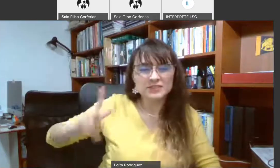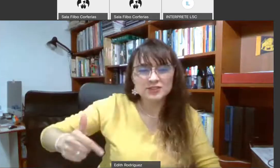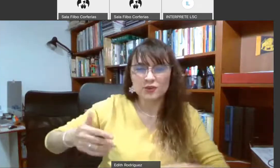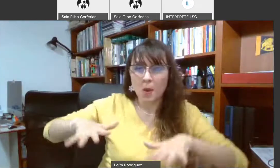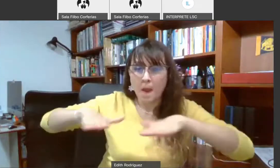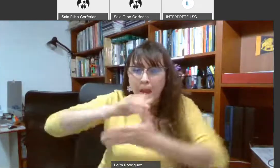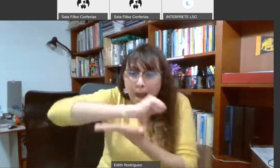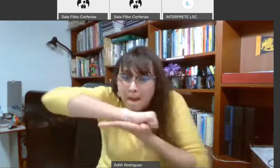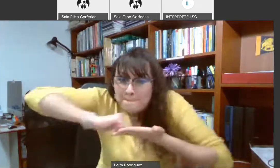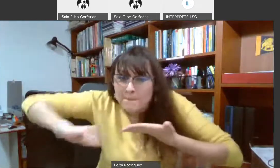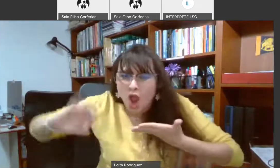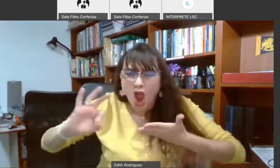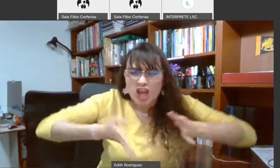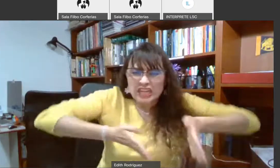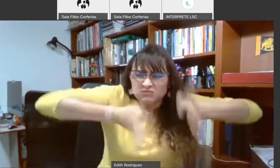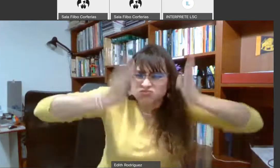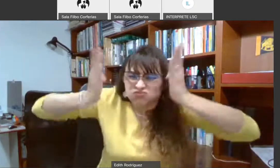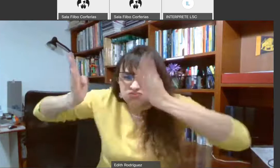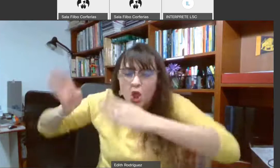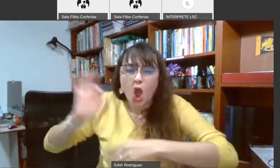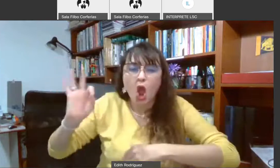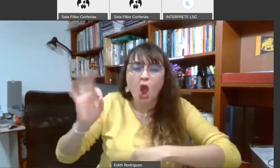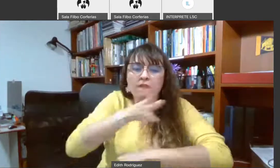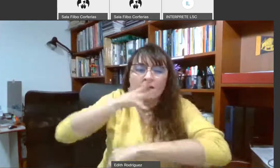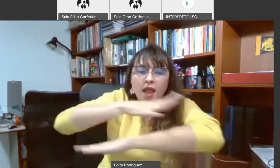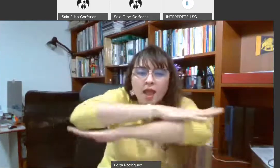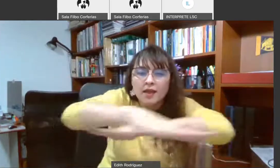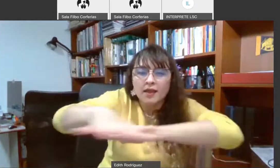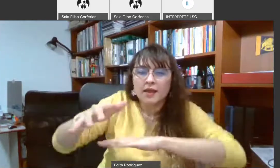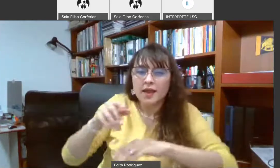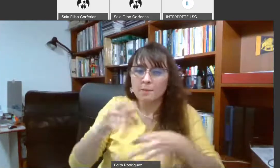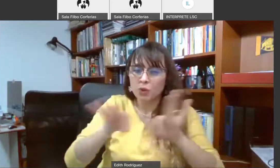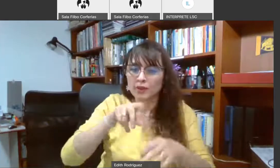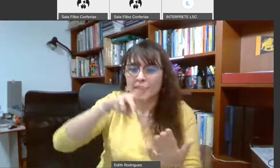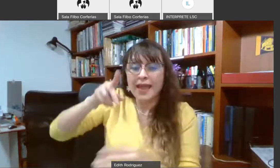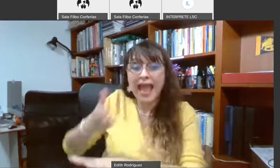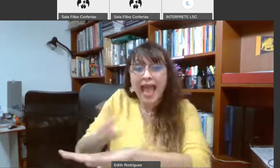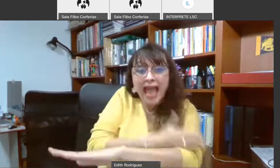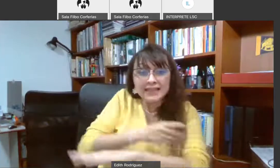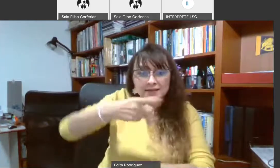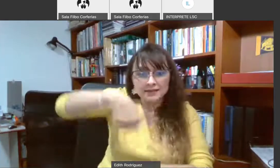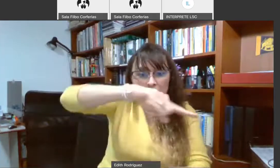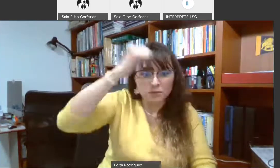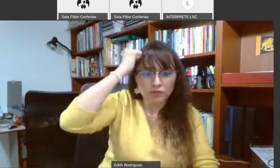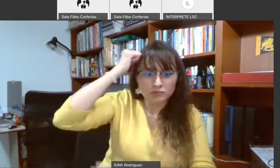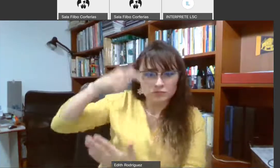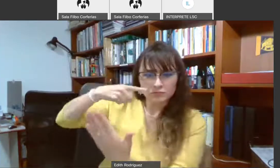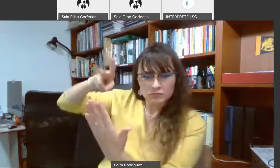de las características que le dé el autor en la descripción del texto, por ejemplo, si él habla